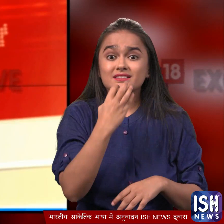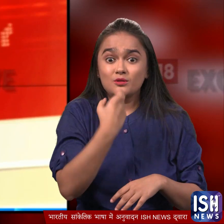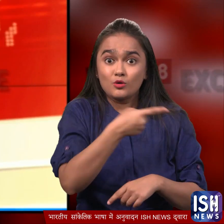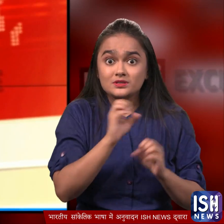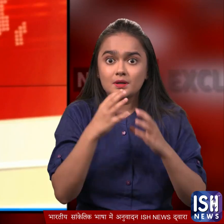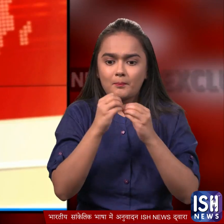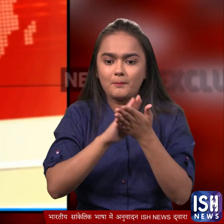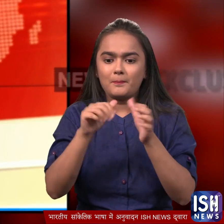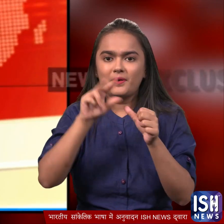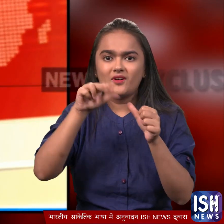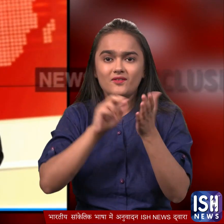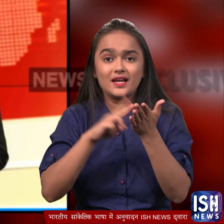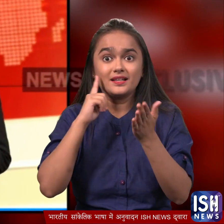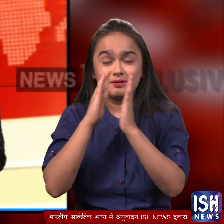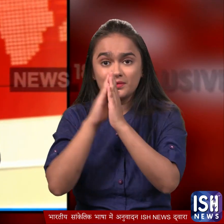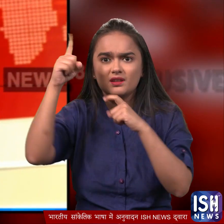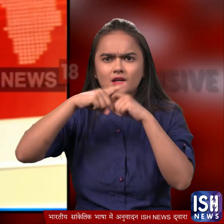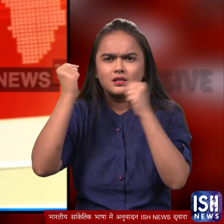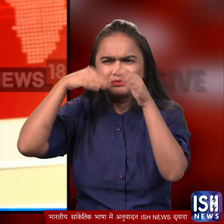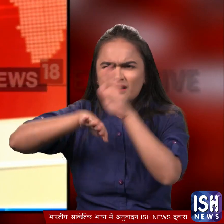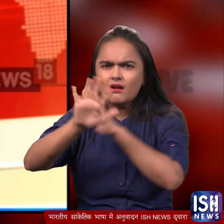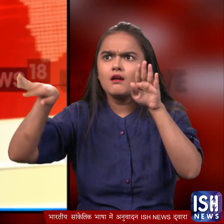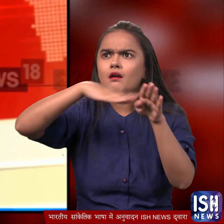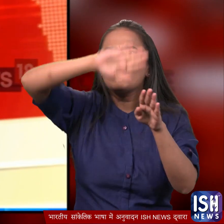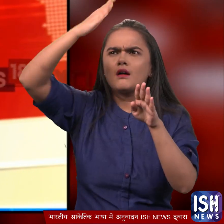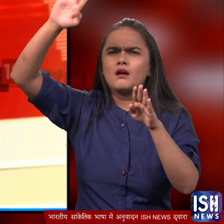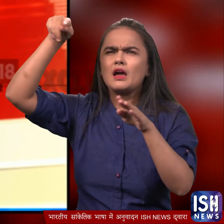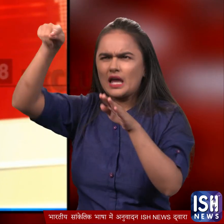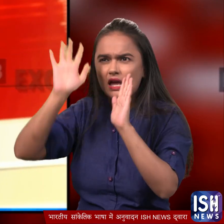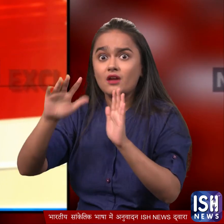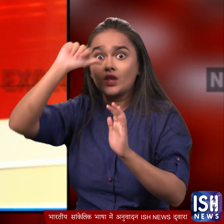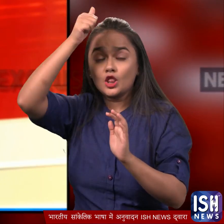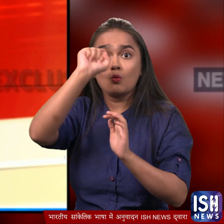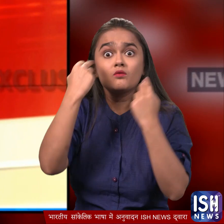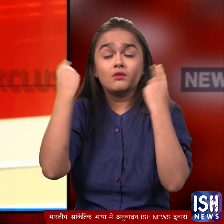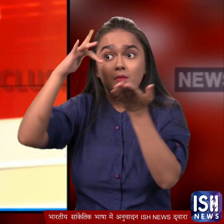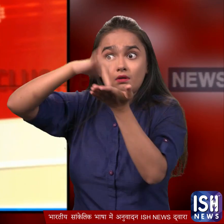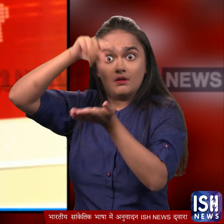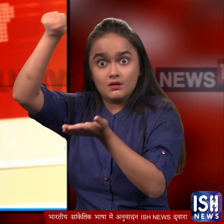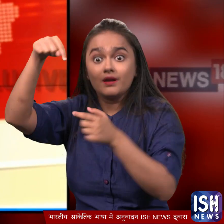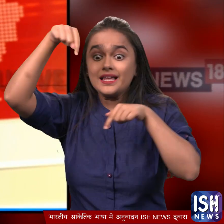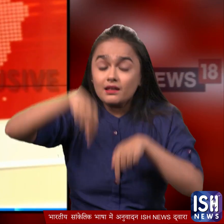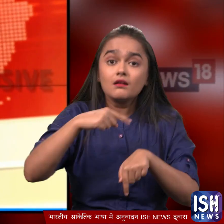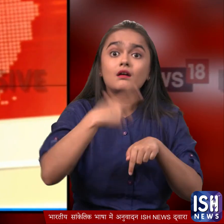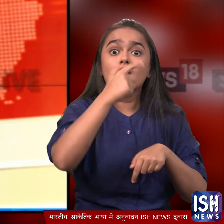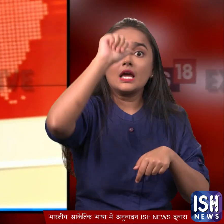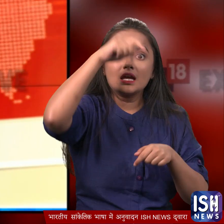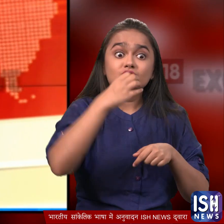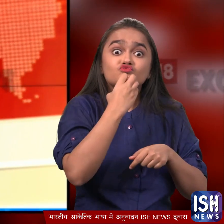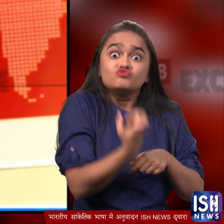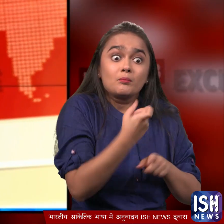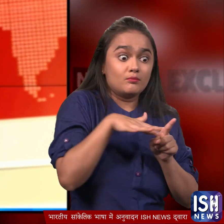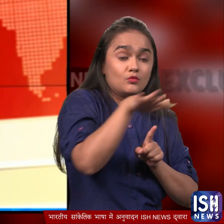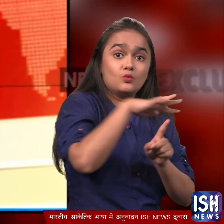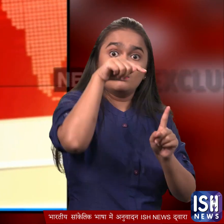ने पिछले महीने जम्मू कश्मीर दौरे की शुरुआत खीर भवानी मंदिर जाकर की थी, जो कश्मीर घाटी में हिंदू समुदाय का प्रमुख तीर्थ है। जबकि इस बार